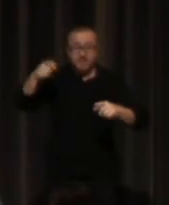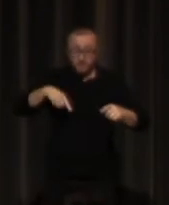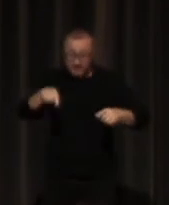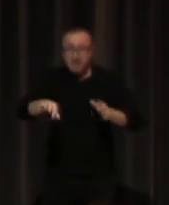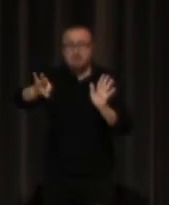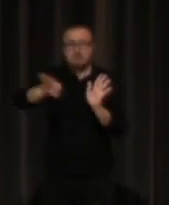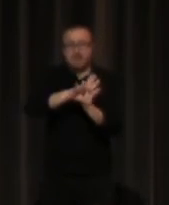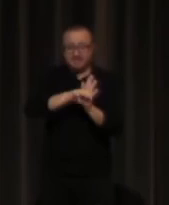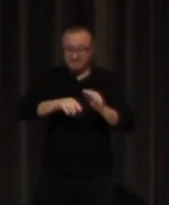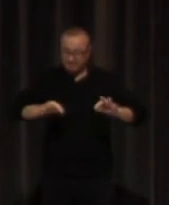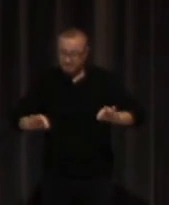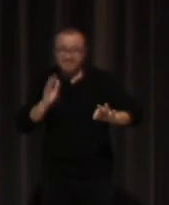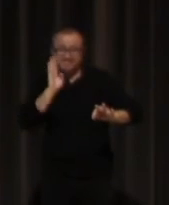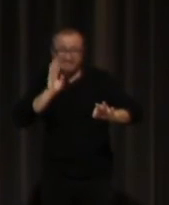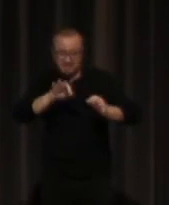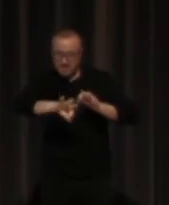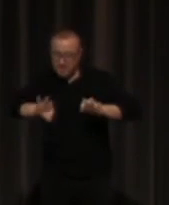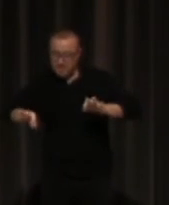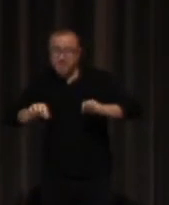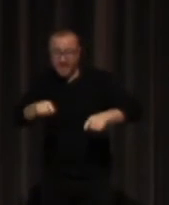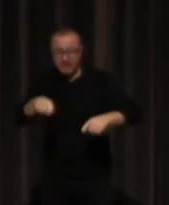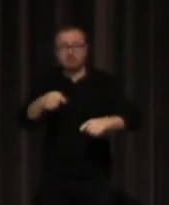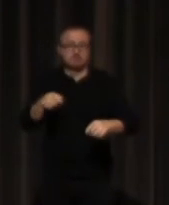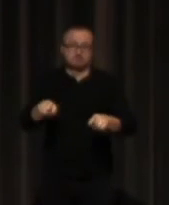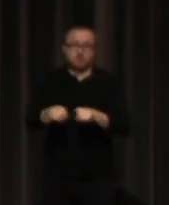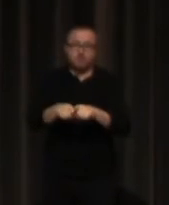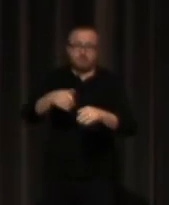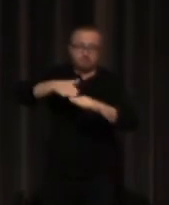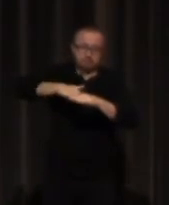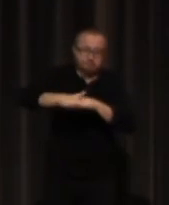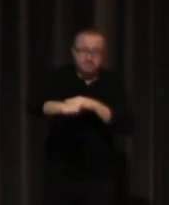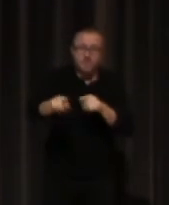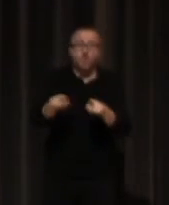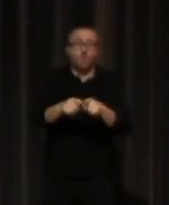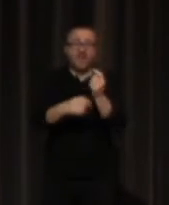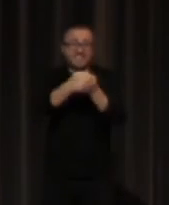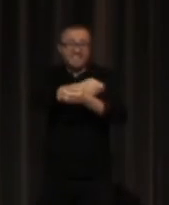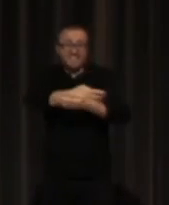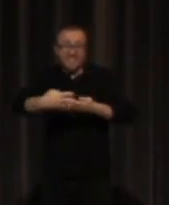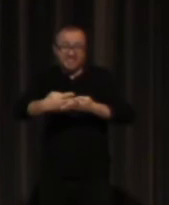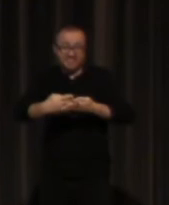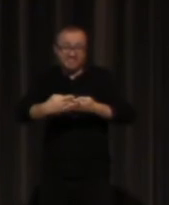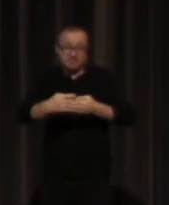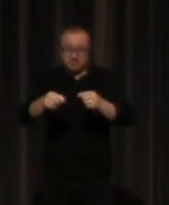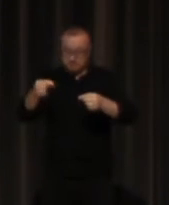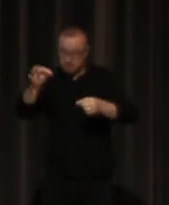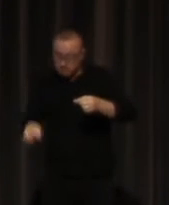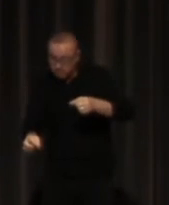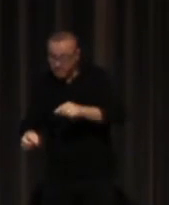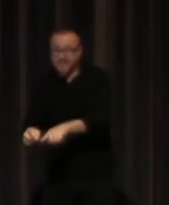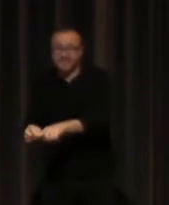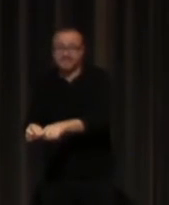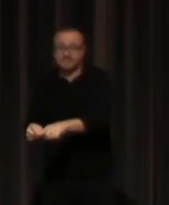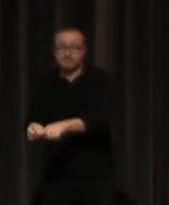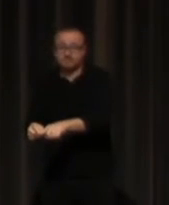allà on cauen. I aquesta marca queda com una petita gota de sang. És a dir, que havíem de fer